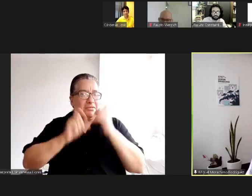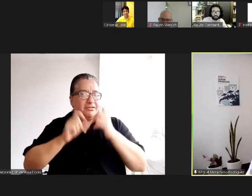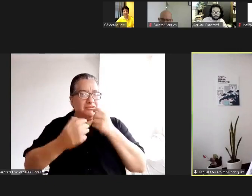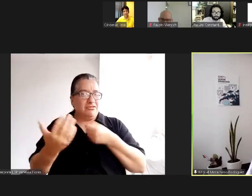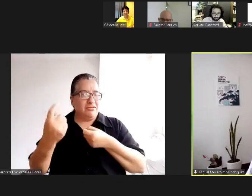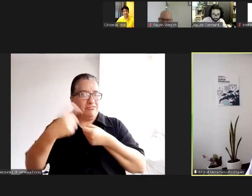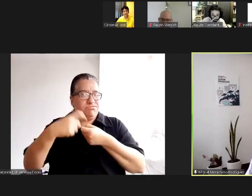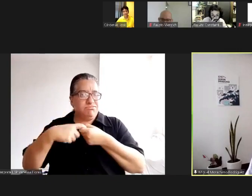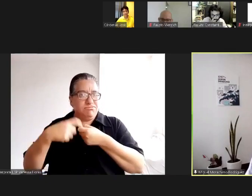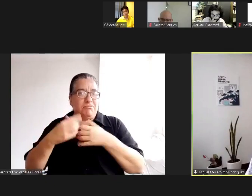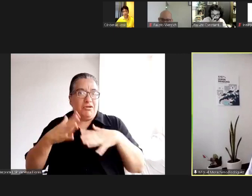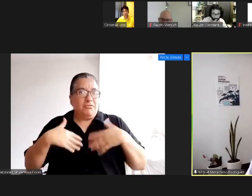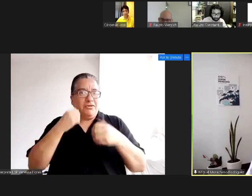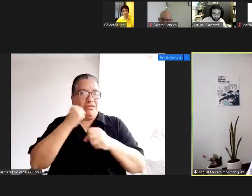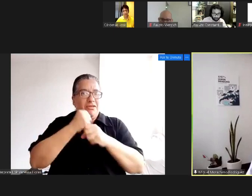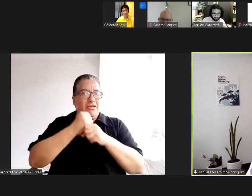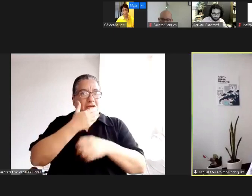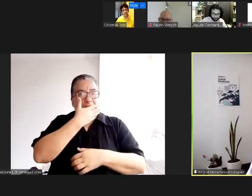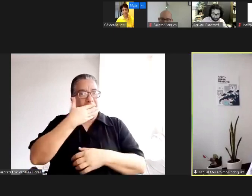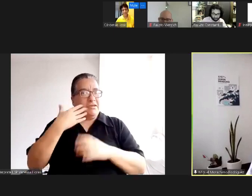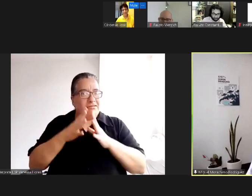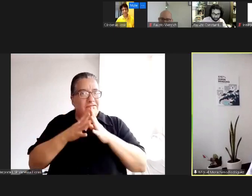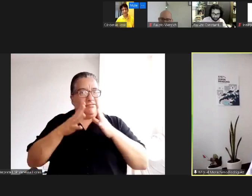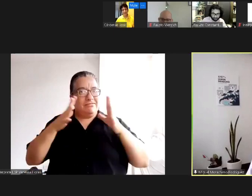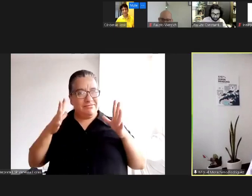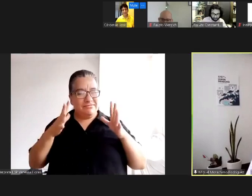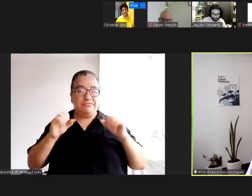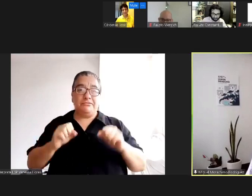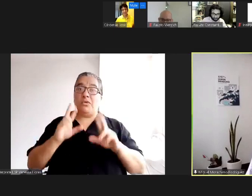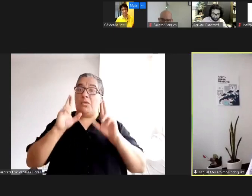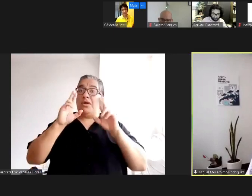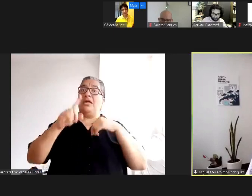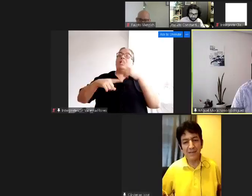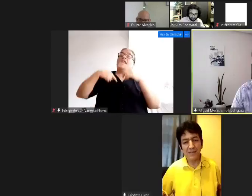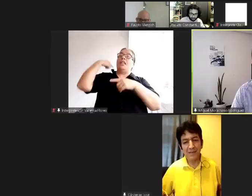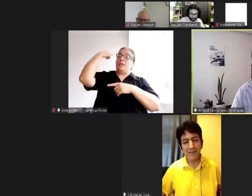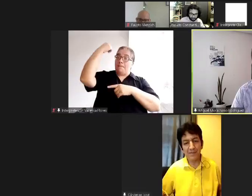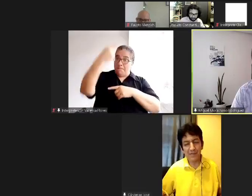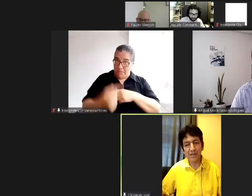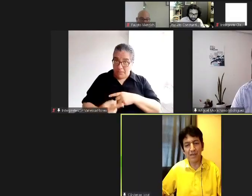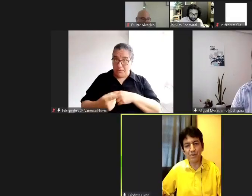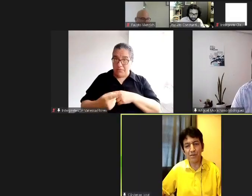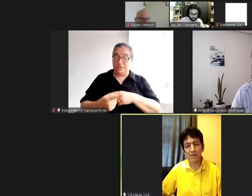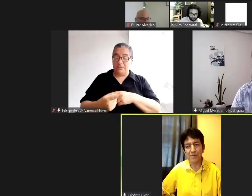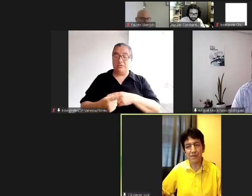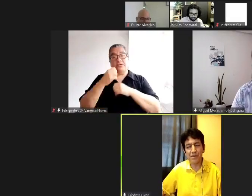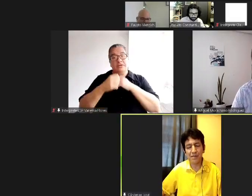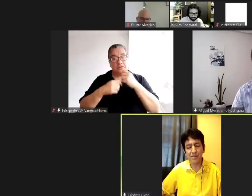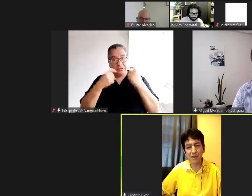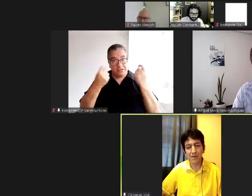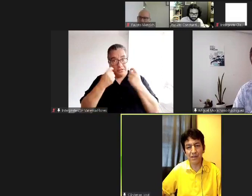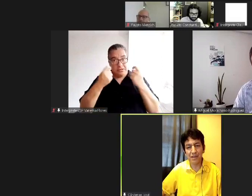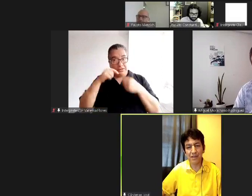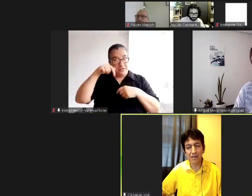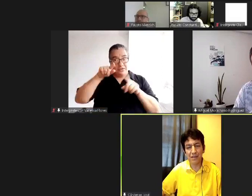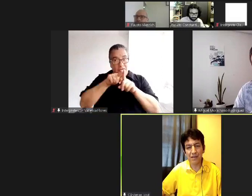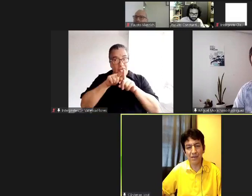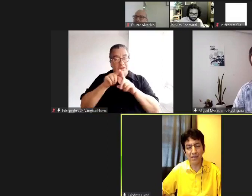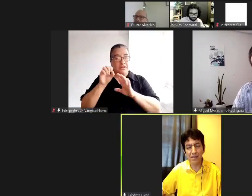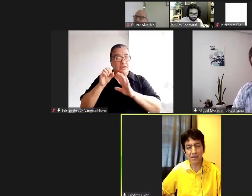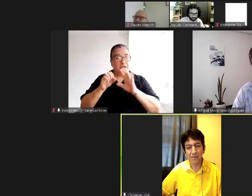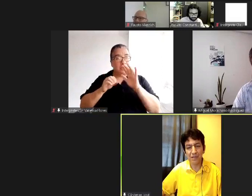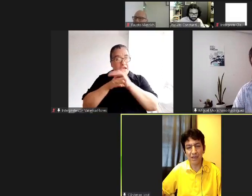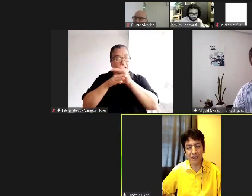hacerse. Es ojalá en la próxima edición del festival podamos colaborar también con ustedes. Sí, eso iba. Como se llama Accesine, lo que intenta es crear